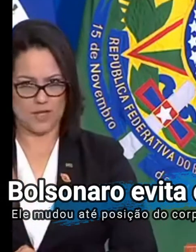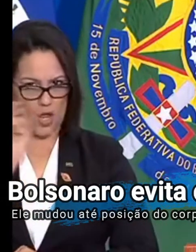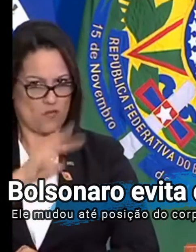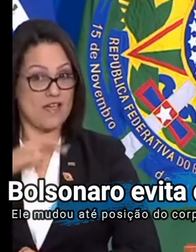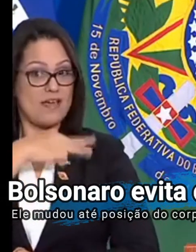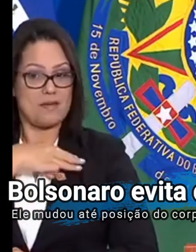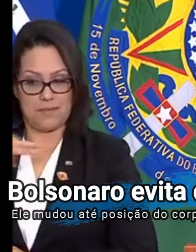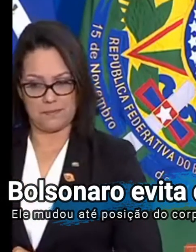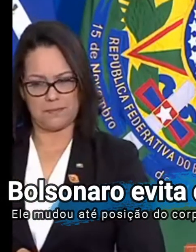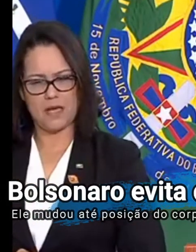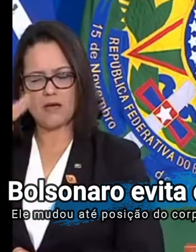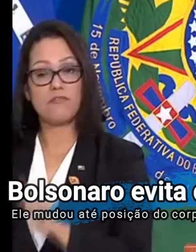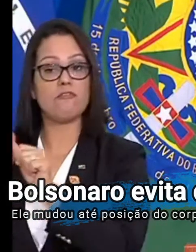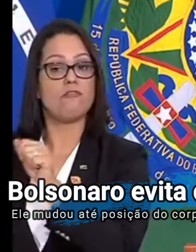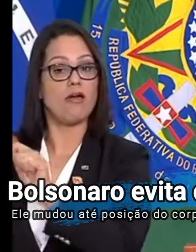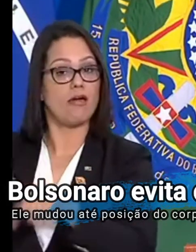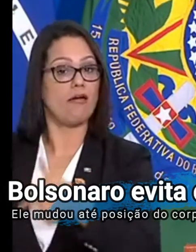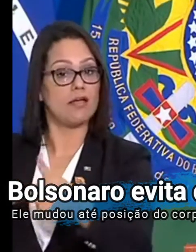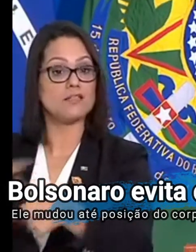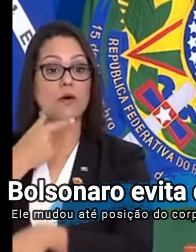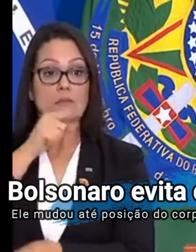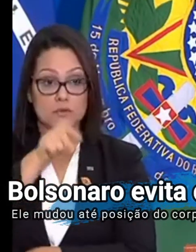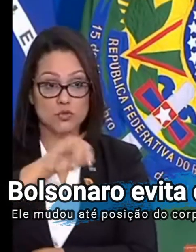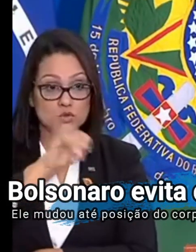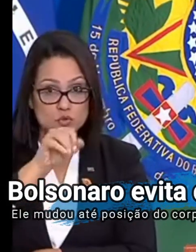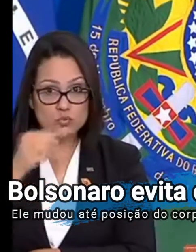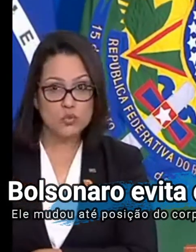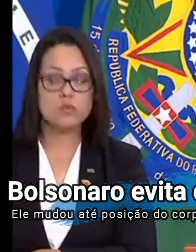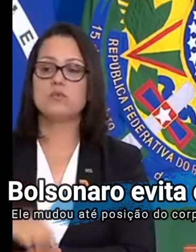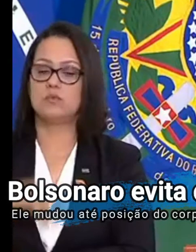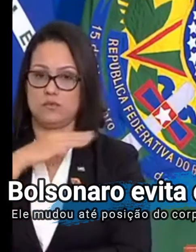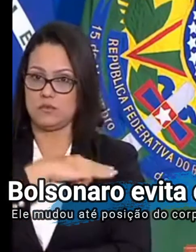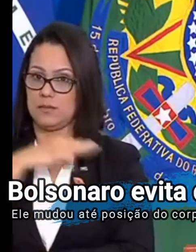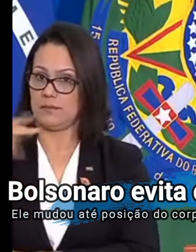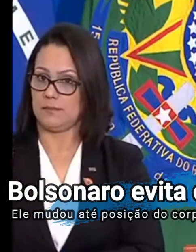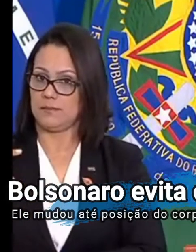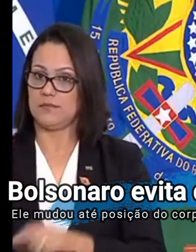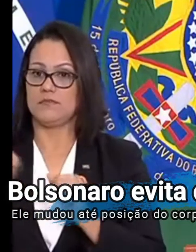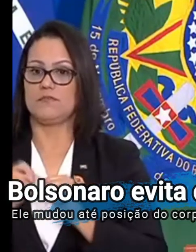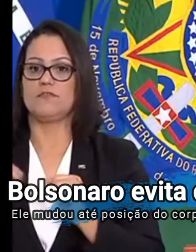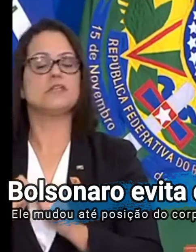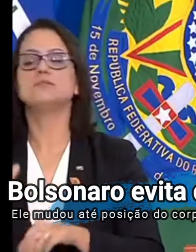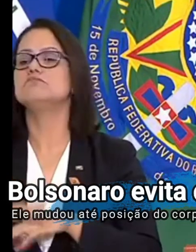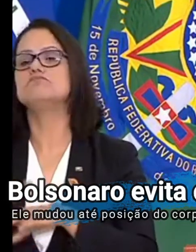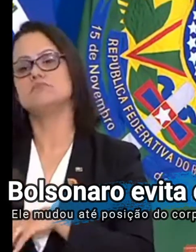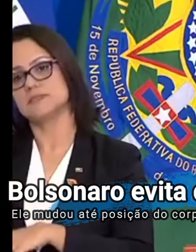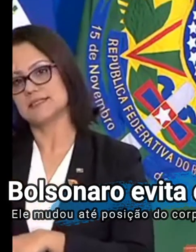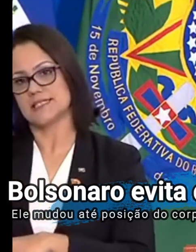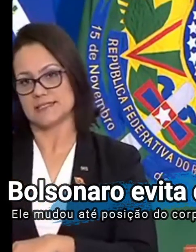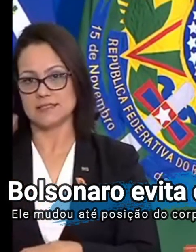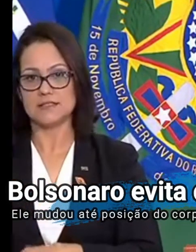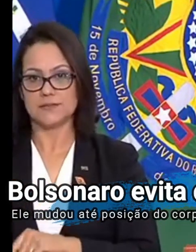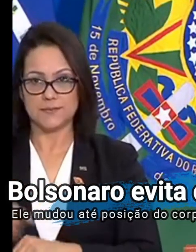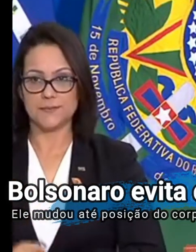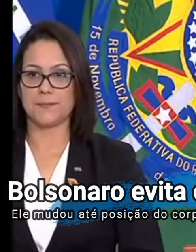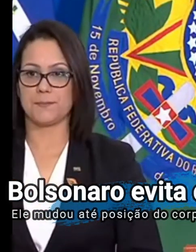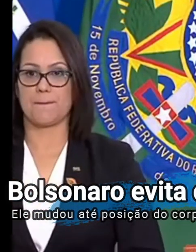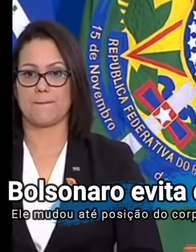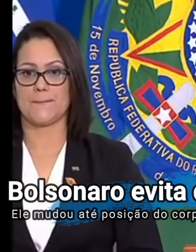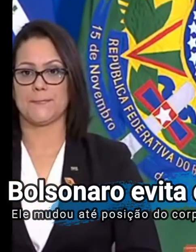jô o mp decidindo que